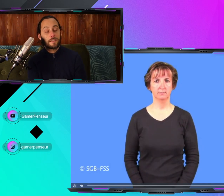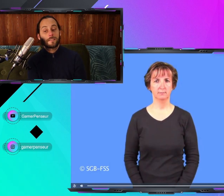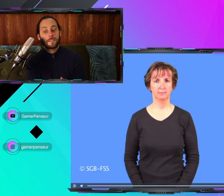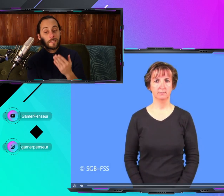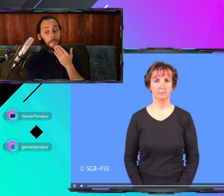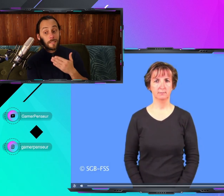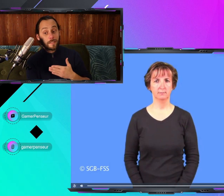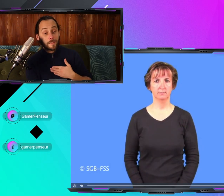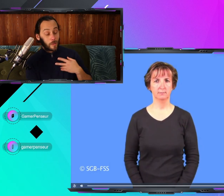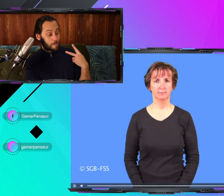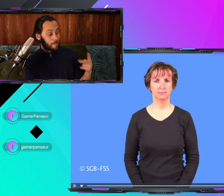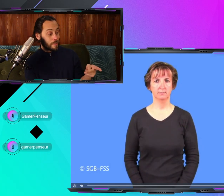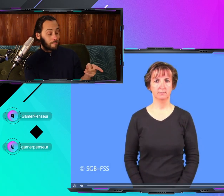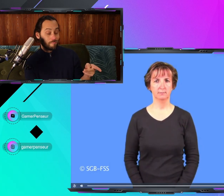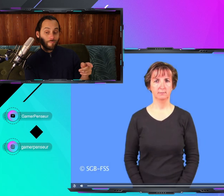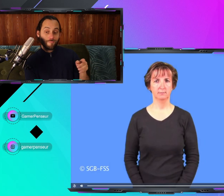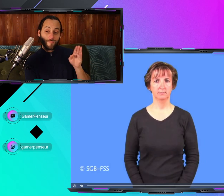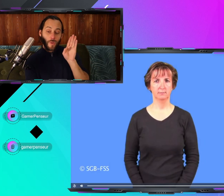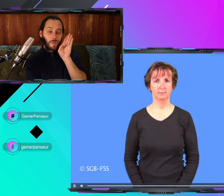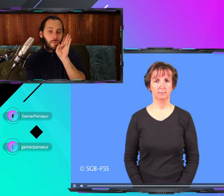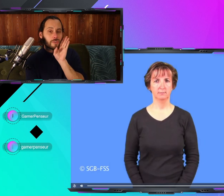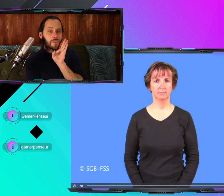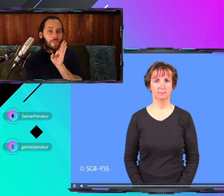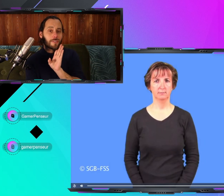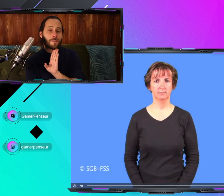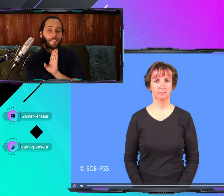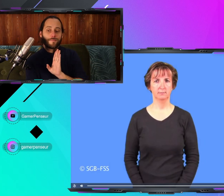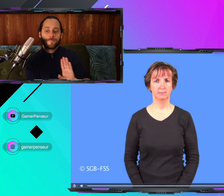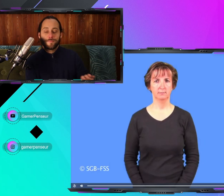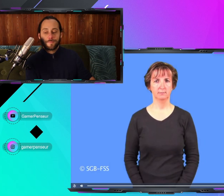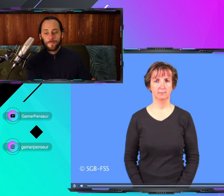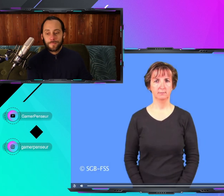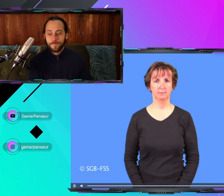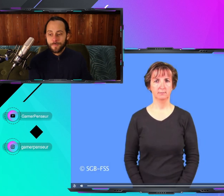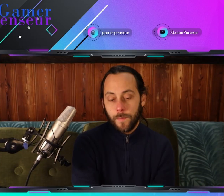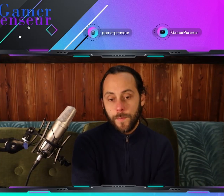Facile. Tante Pi. Gentil.